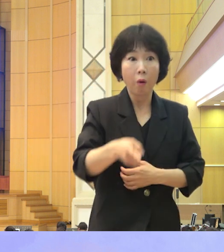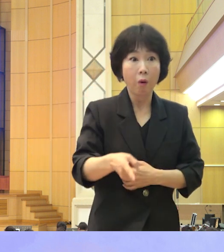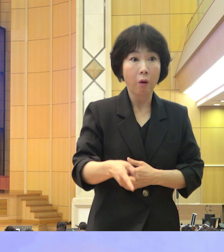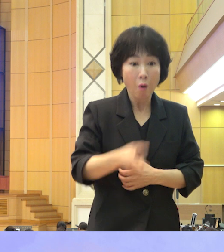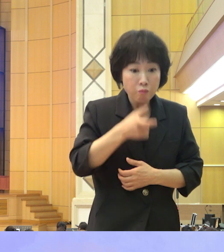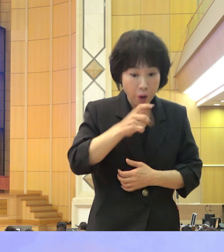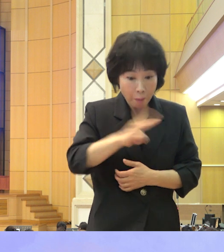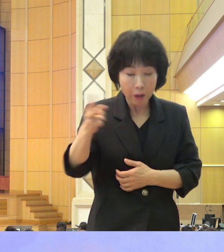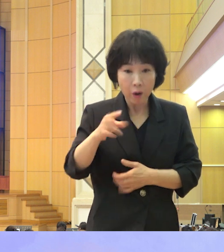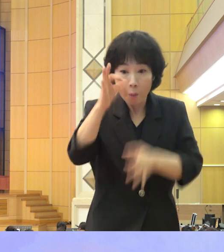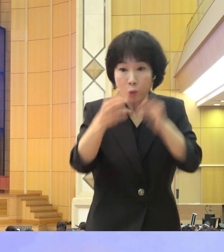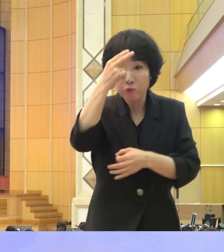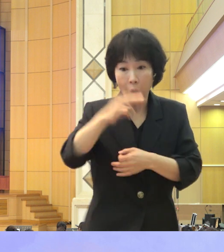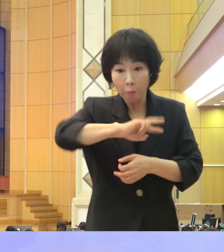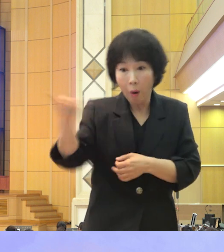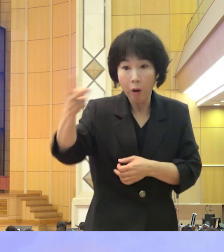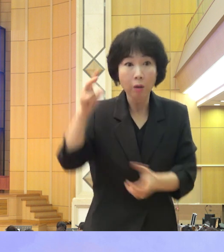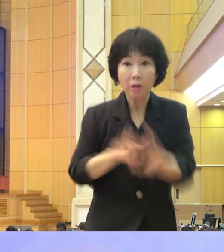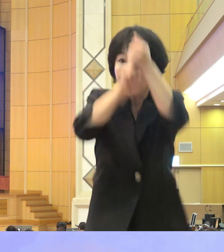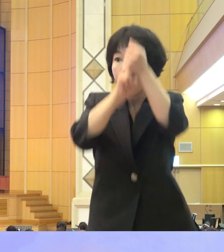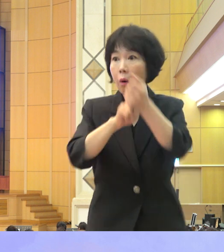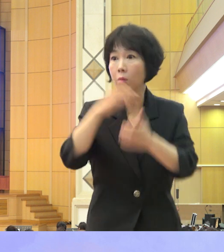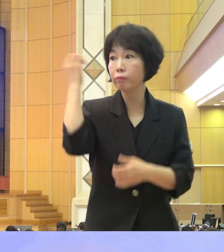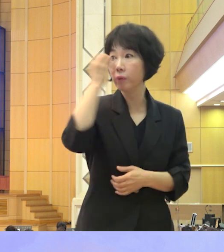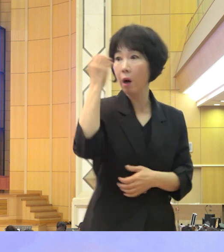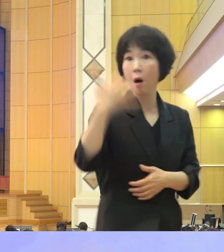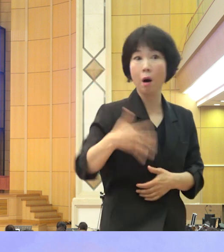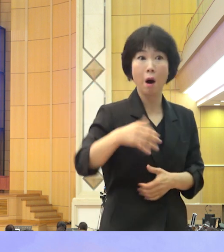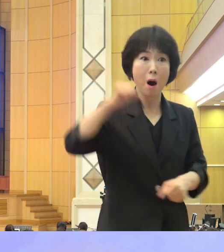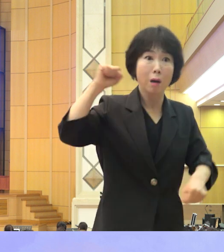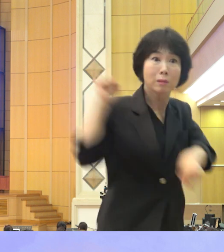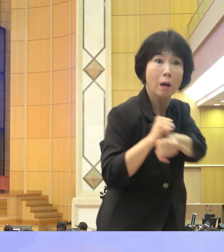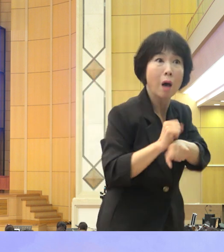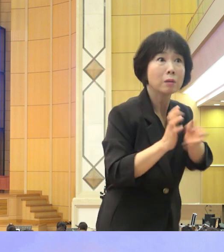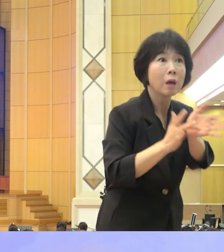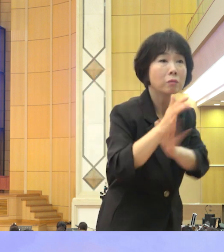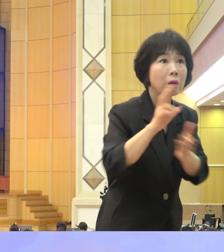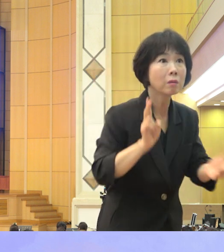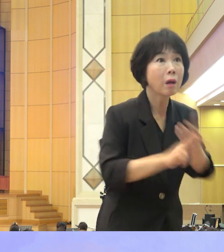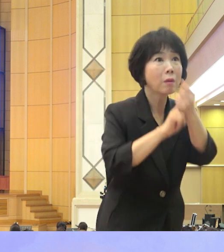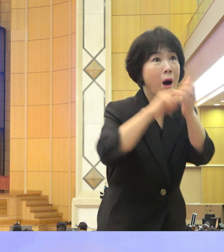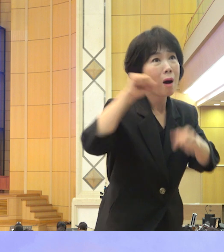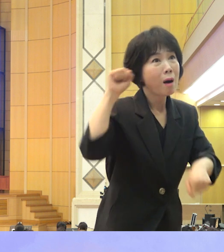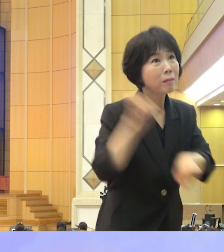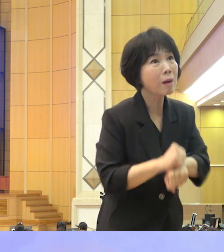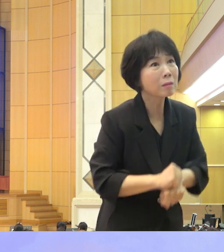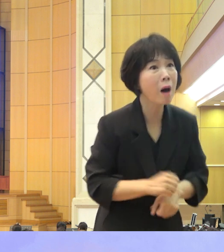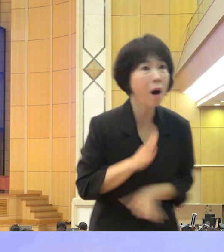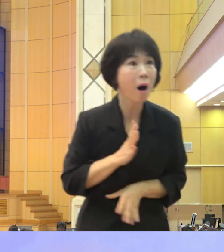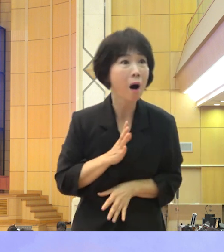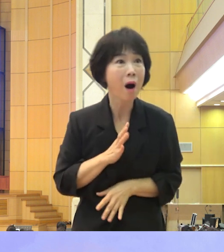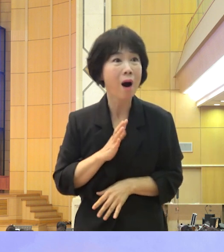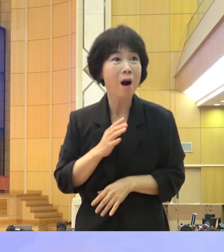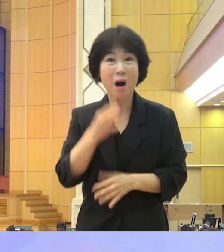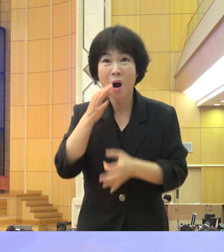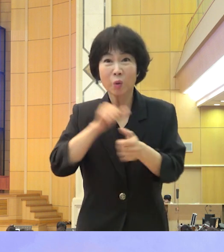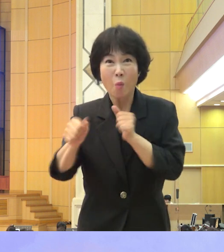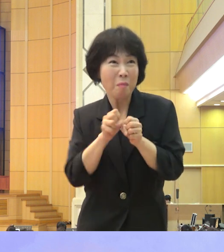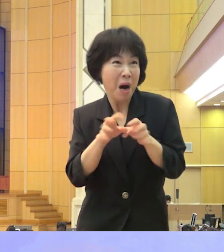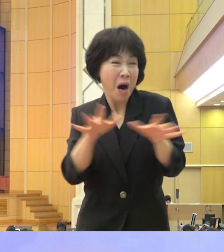되게 했다라든지, 보리떡 5개 물고기 2마리로 5,000명도 넘을 정도로 많은 사람을